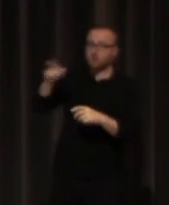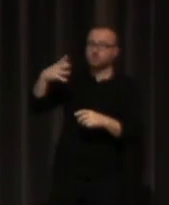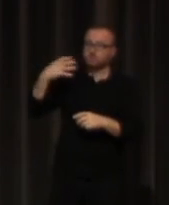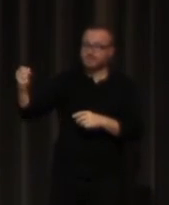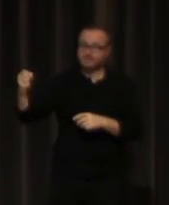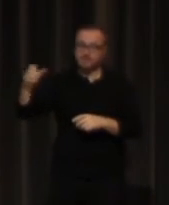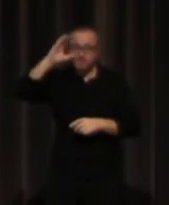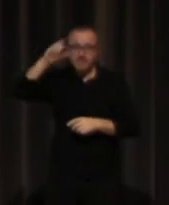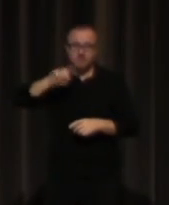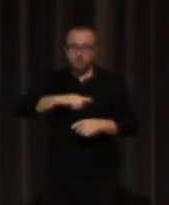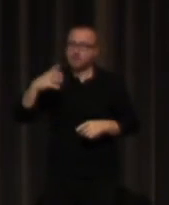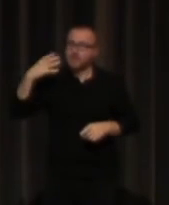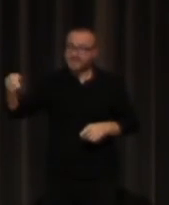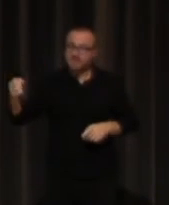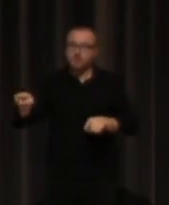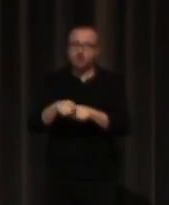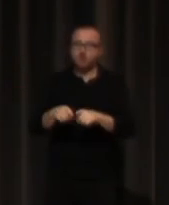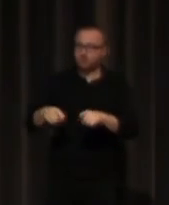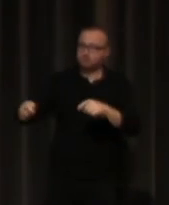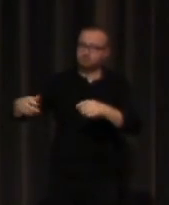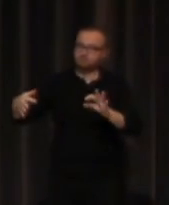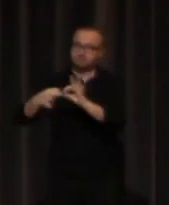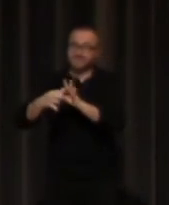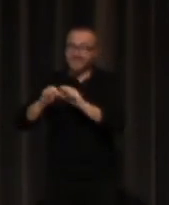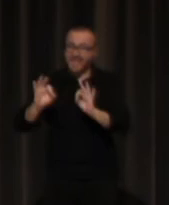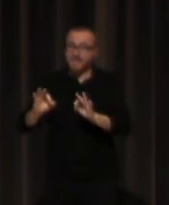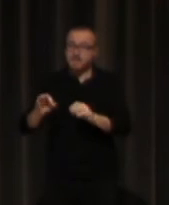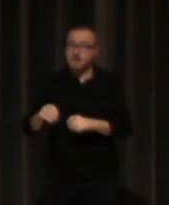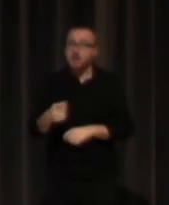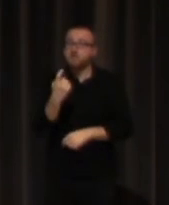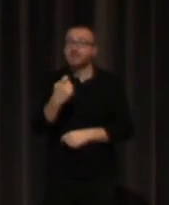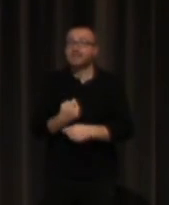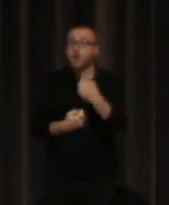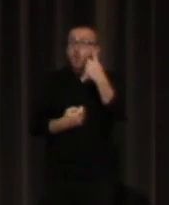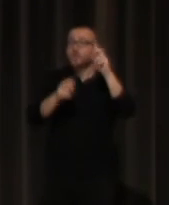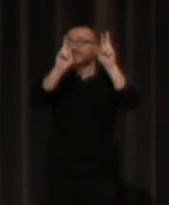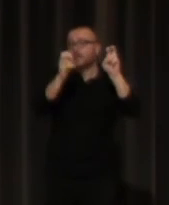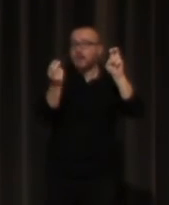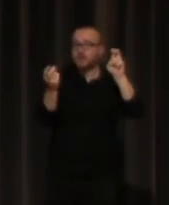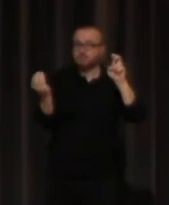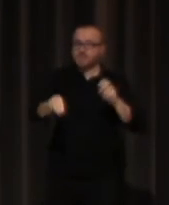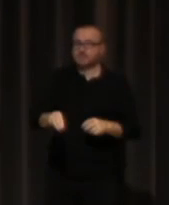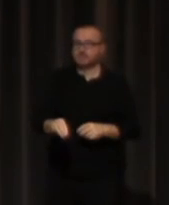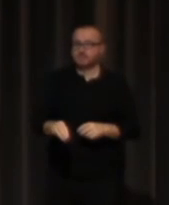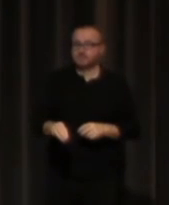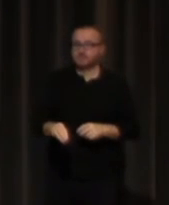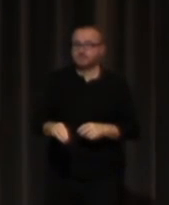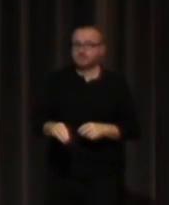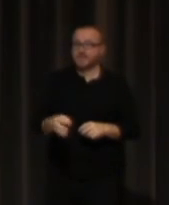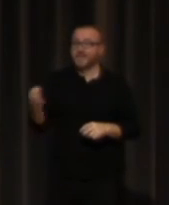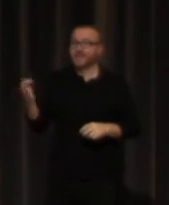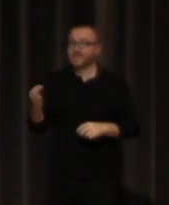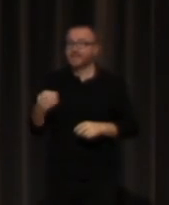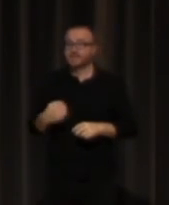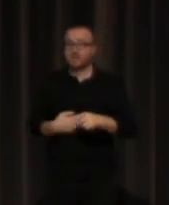s'entenen, que són còmplices, té una tercera pota, i aquesta no és amable, és el món. Així